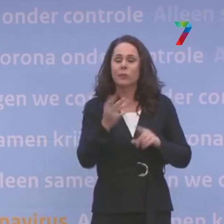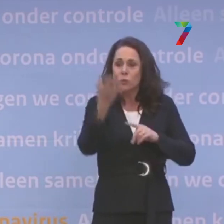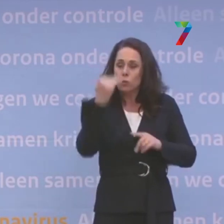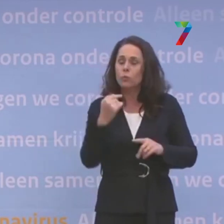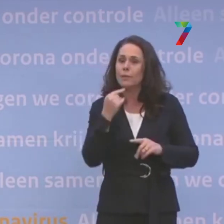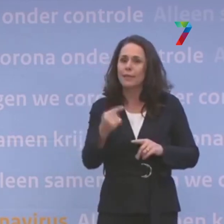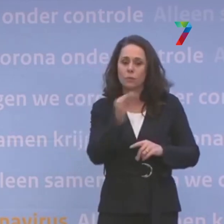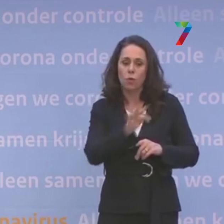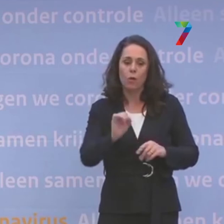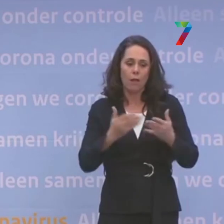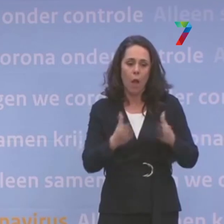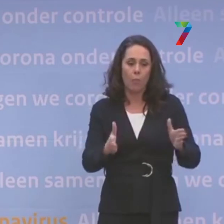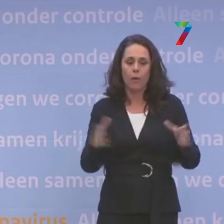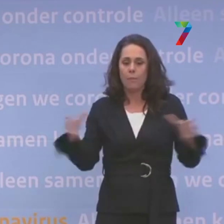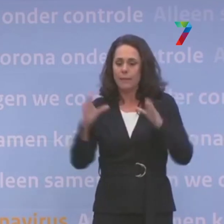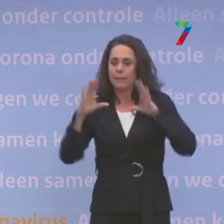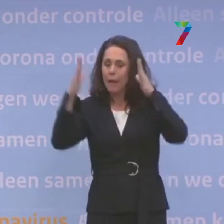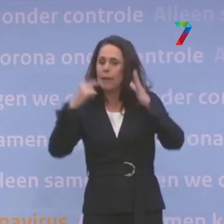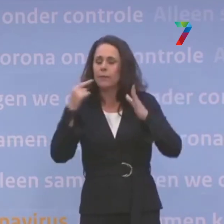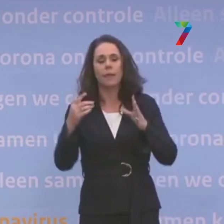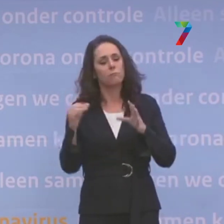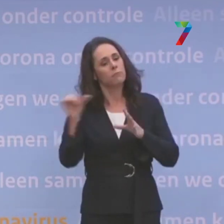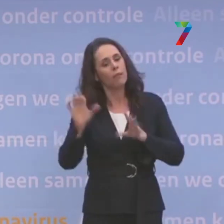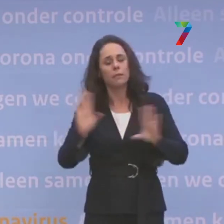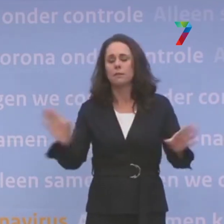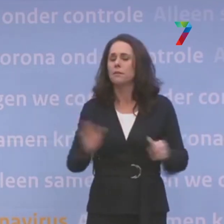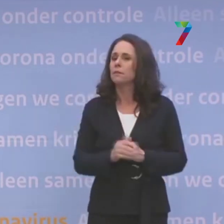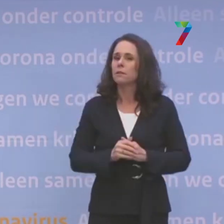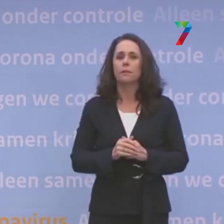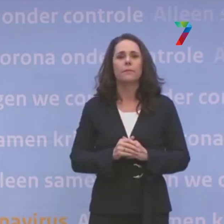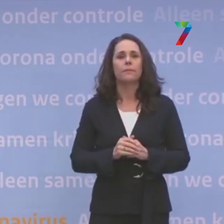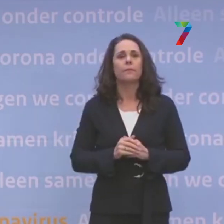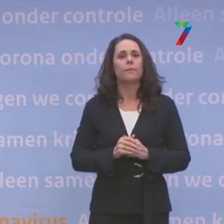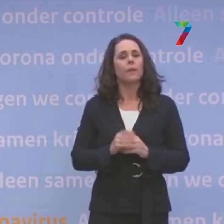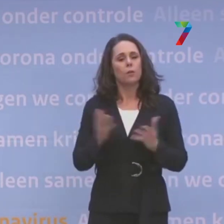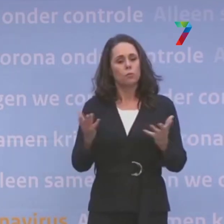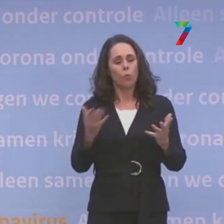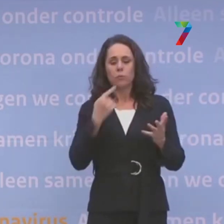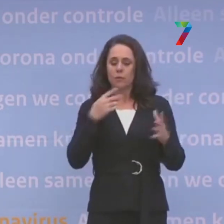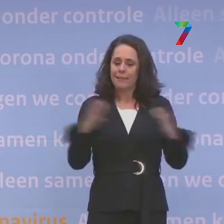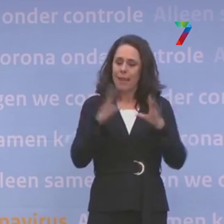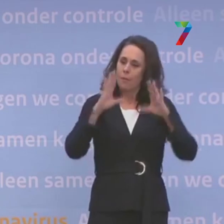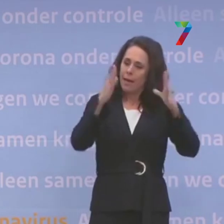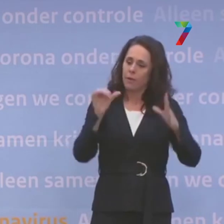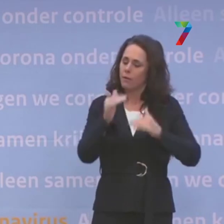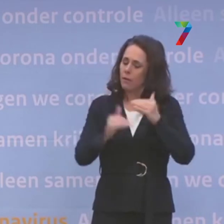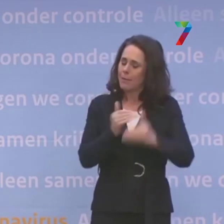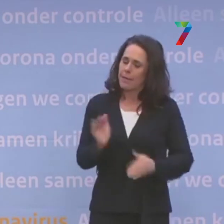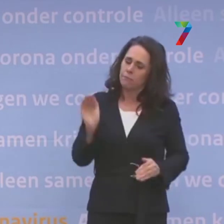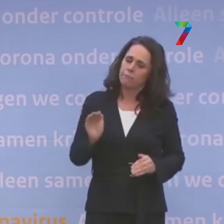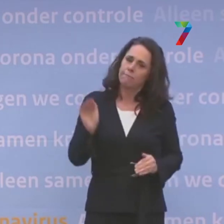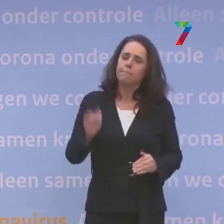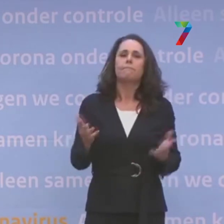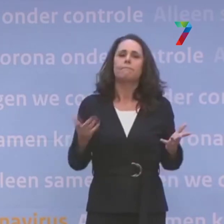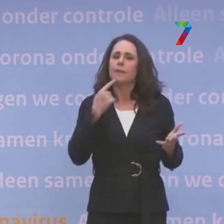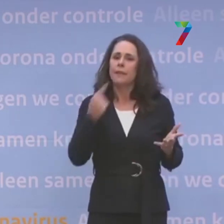zouden open kunnen blijven, maar de samenleving stemde anders. De samenleving stemt soms bij de stembus, maar soms maakt de samenleving op een andere manier